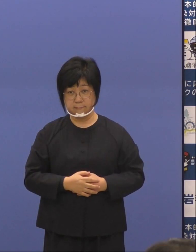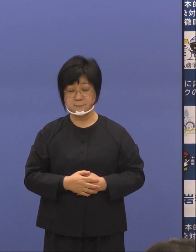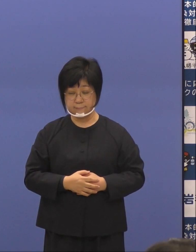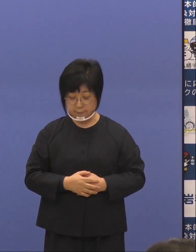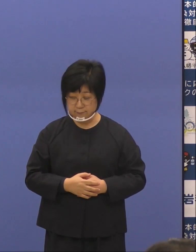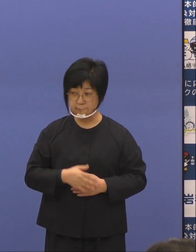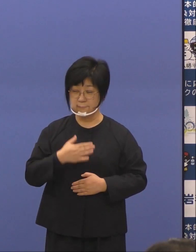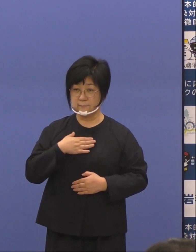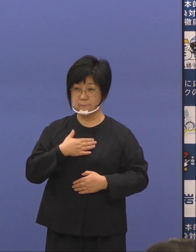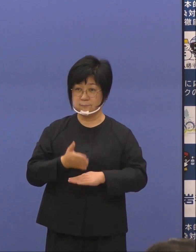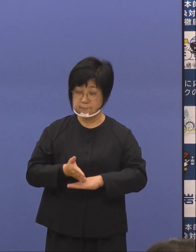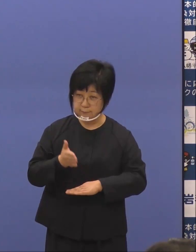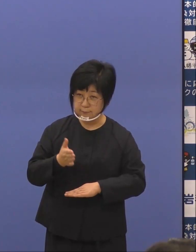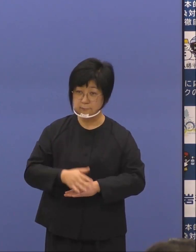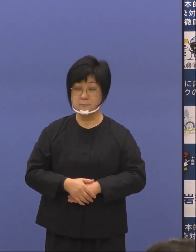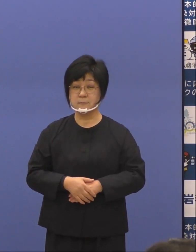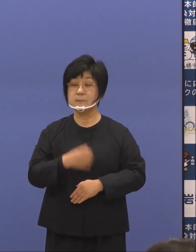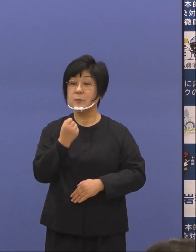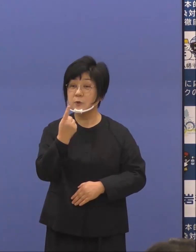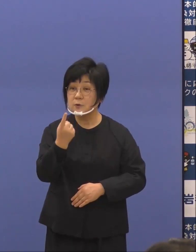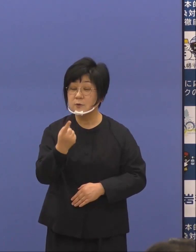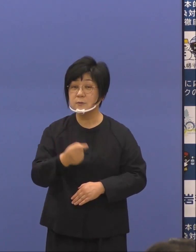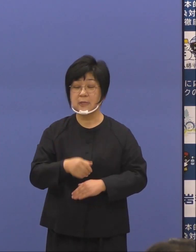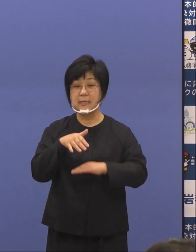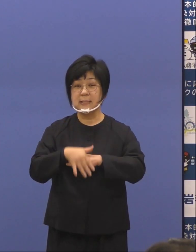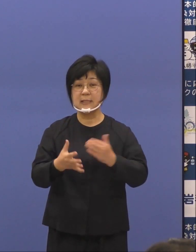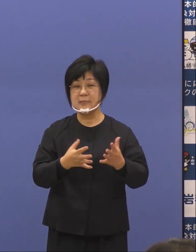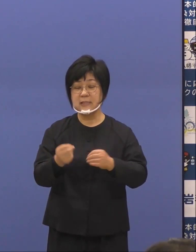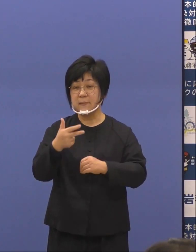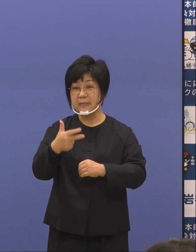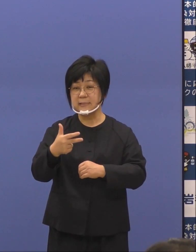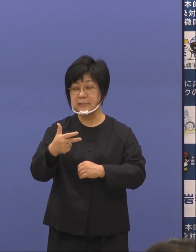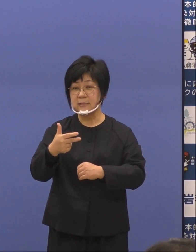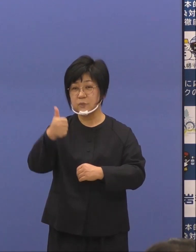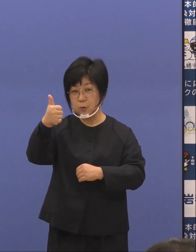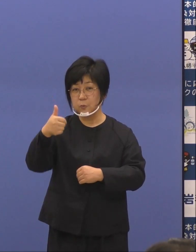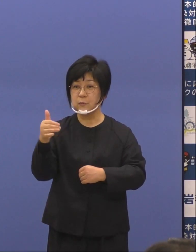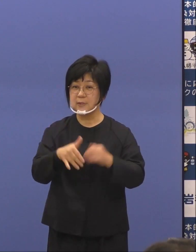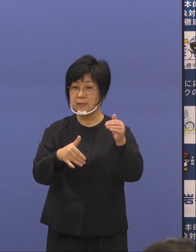はい、ありがとうございます。もう一点、滝沢市長選についてです。